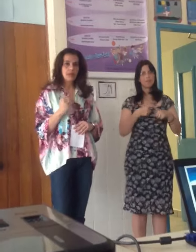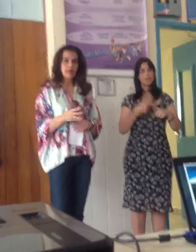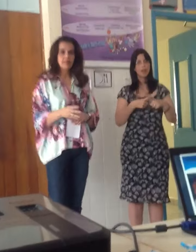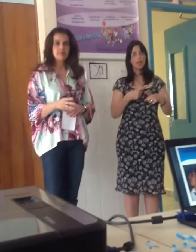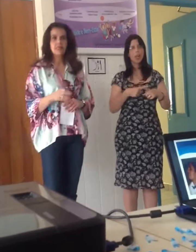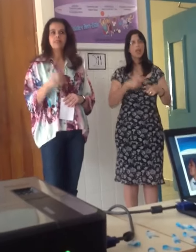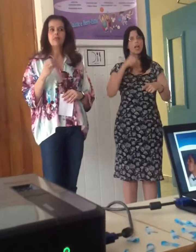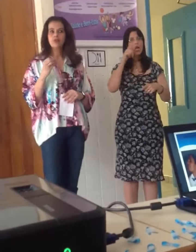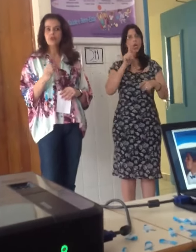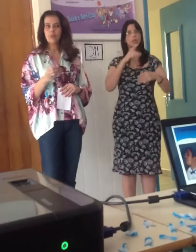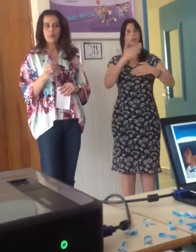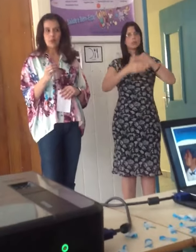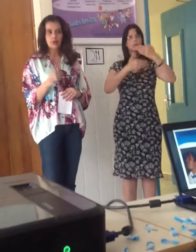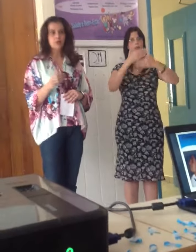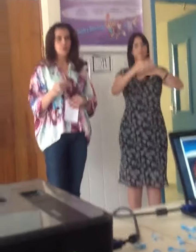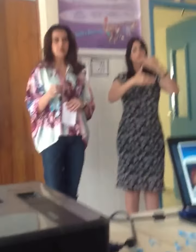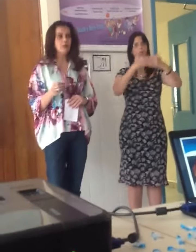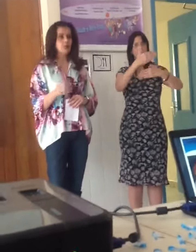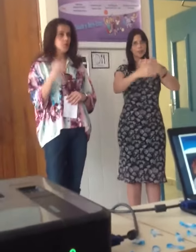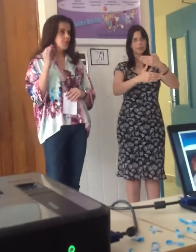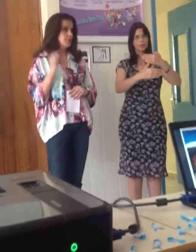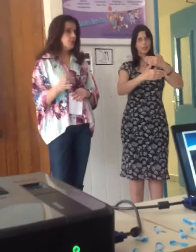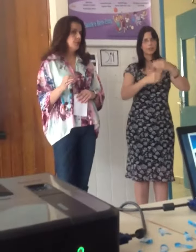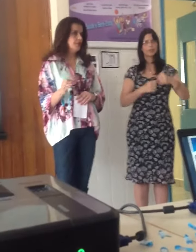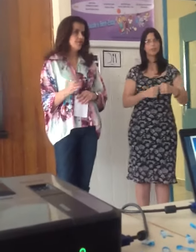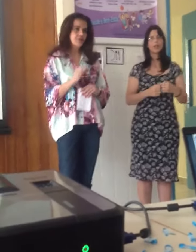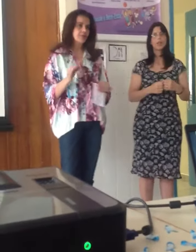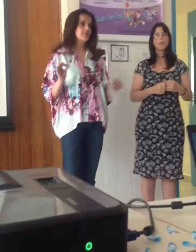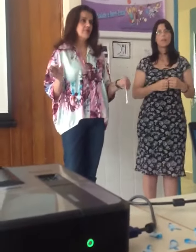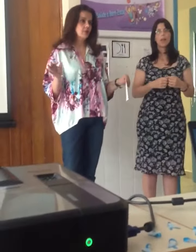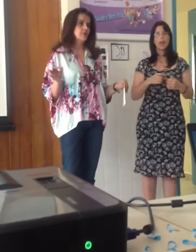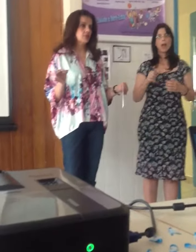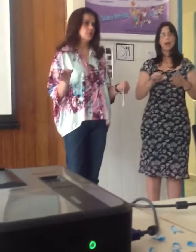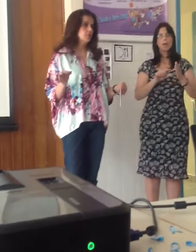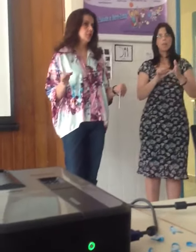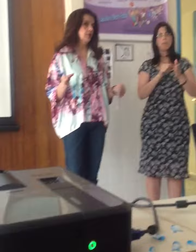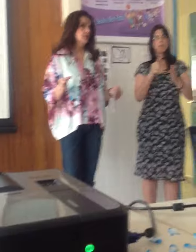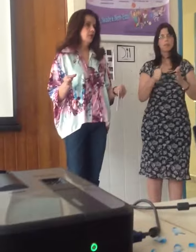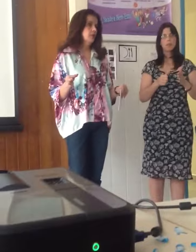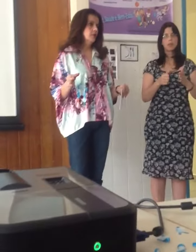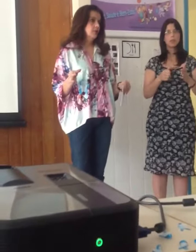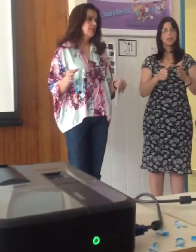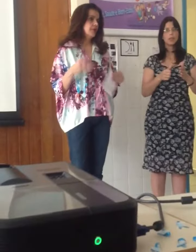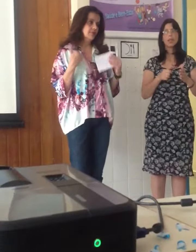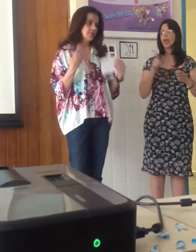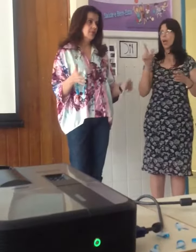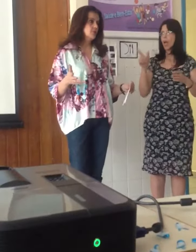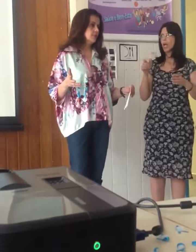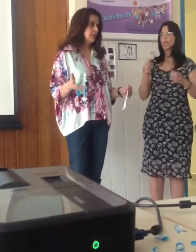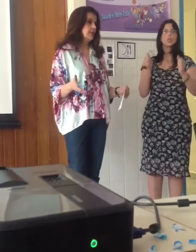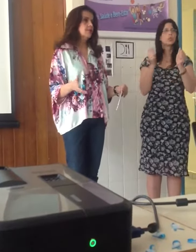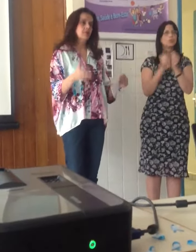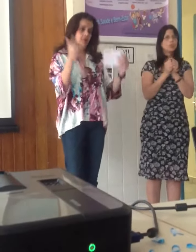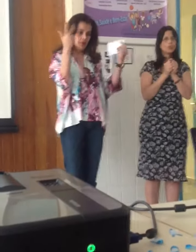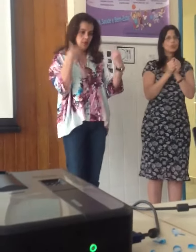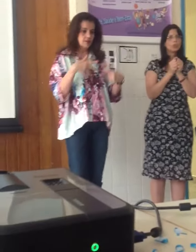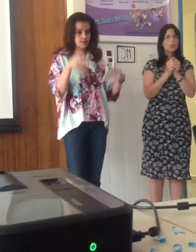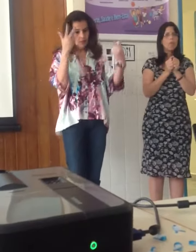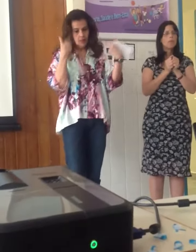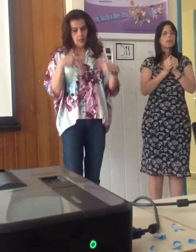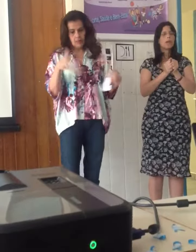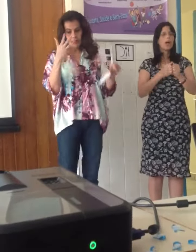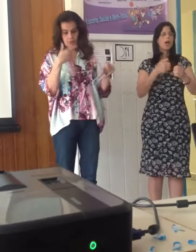avançou demais, ele entendia que... Seu intérprete é o Vinícius. Vinícius, né? Ficava até madrugada lá,